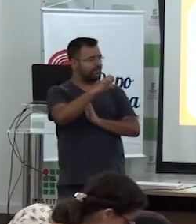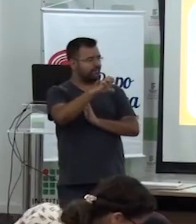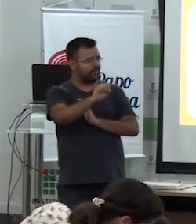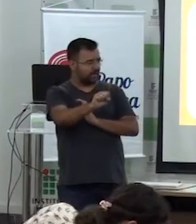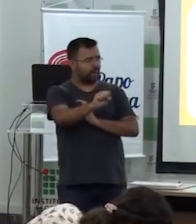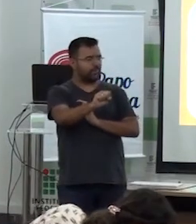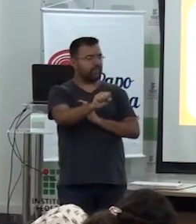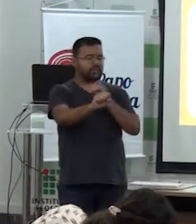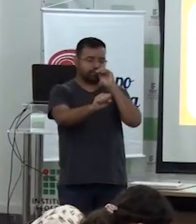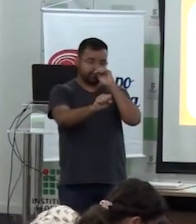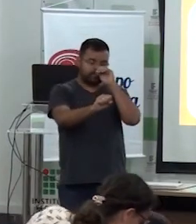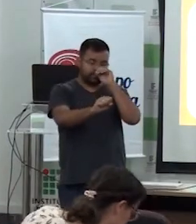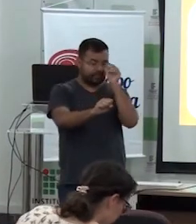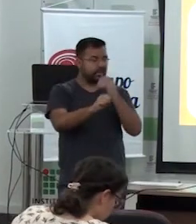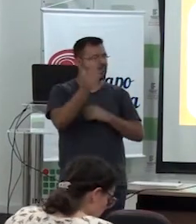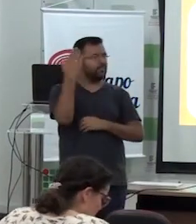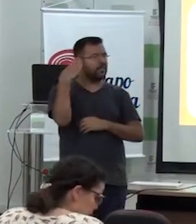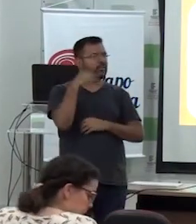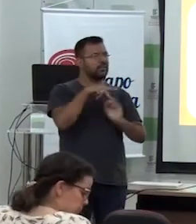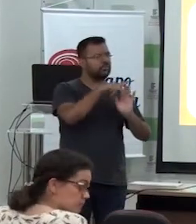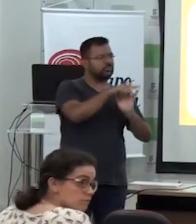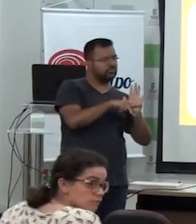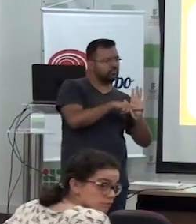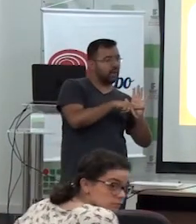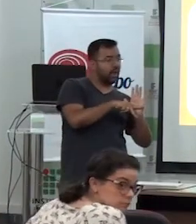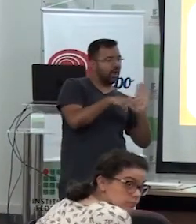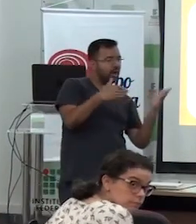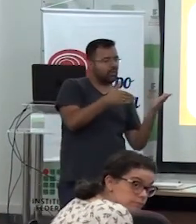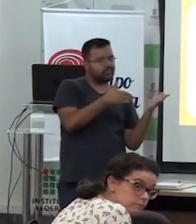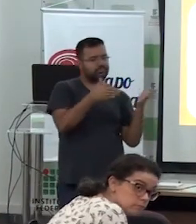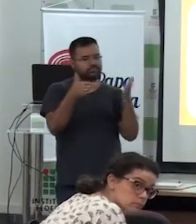É desdobramento de um projeto que terminei em